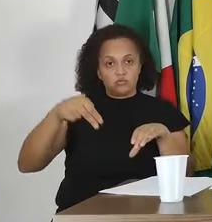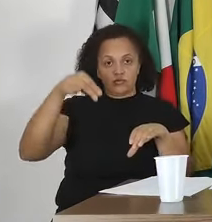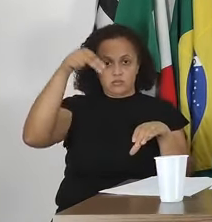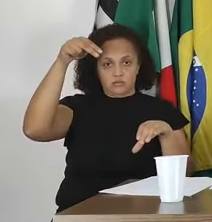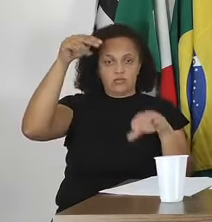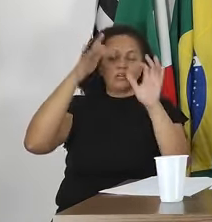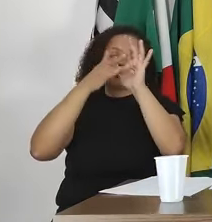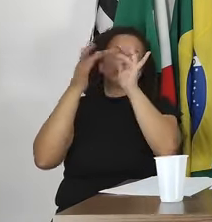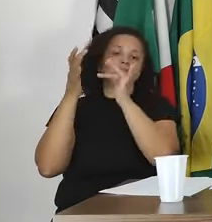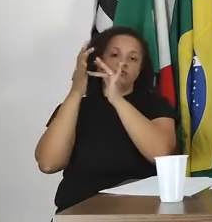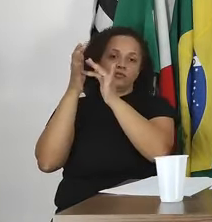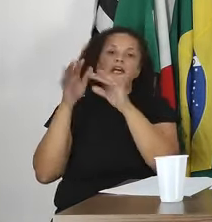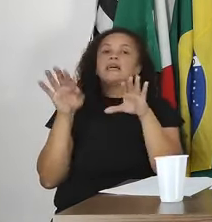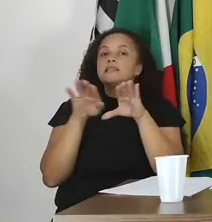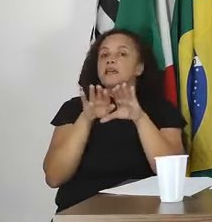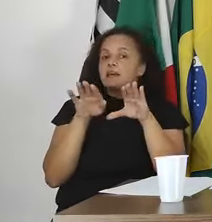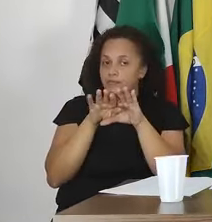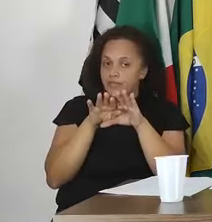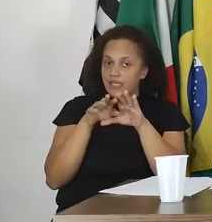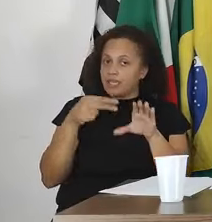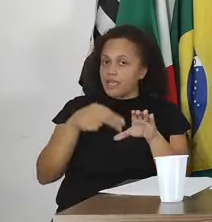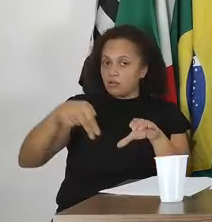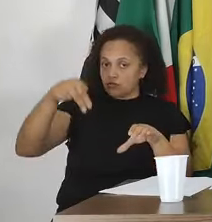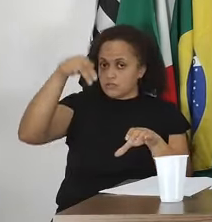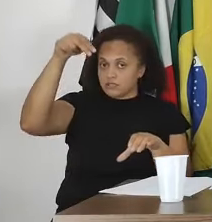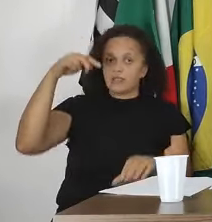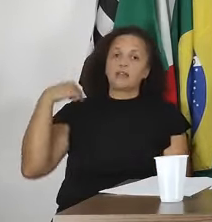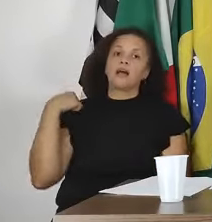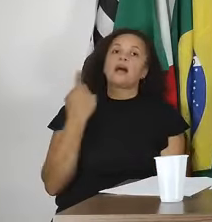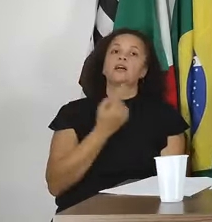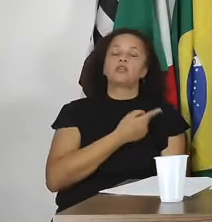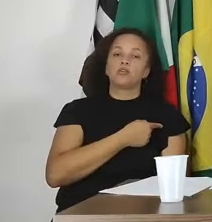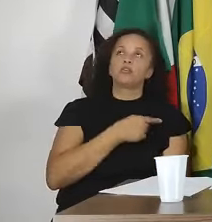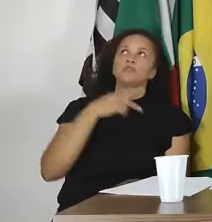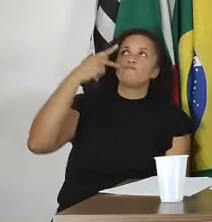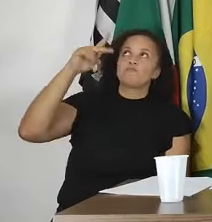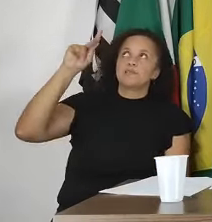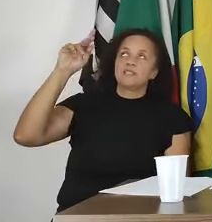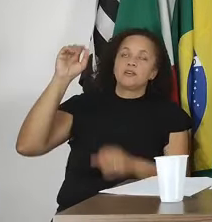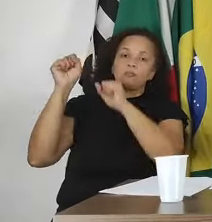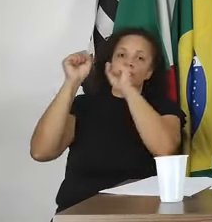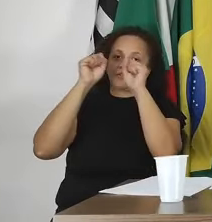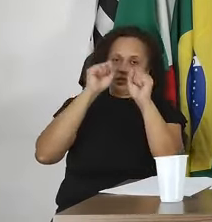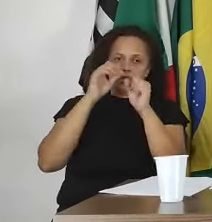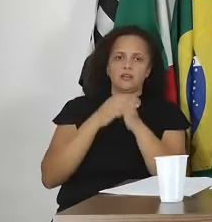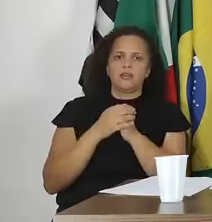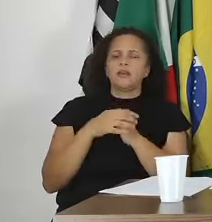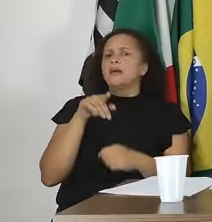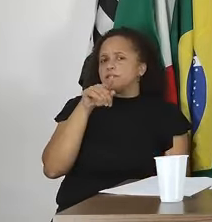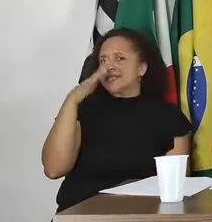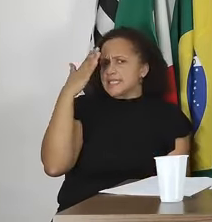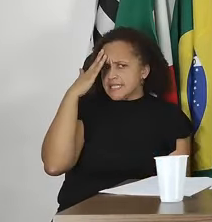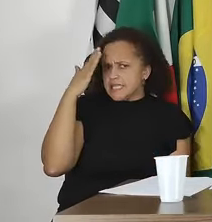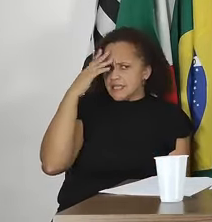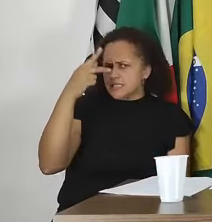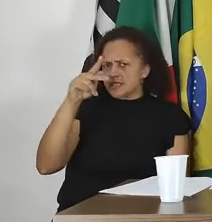ressuscitará a nós pelo seu poder. Não sabeis vós que o vosso corpo são membro de